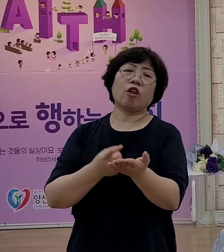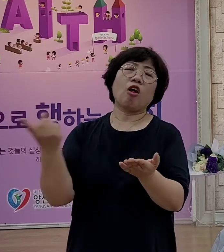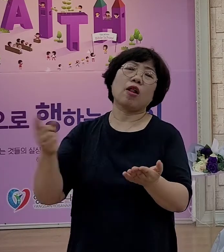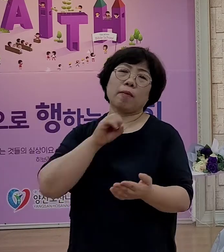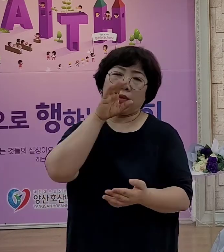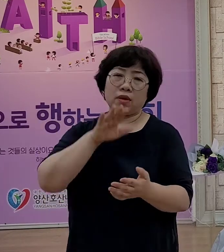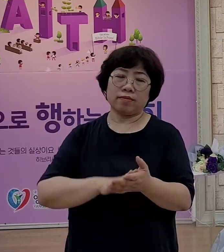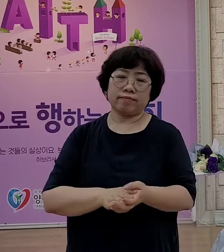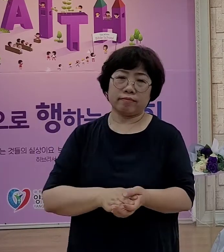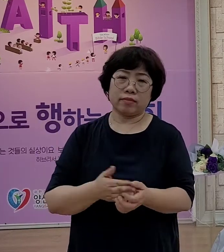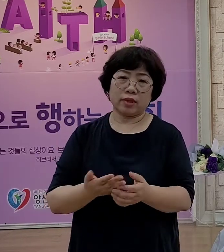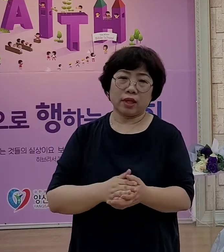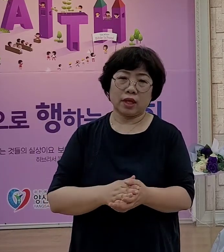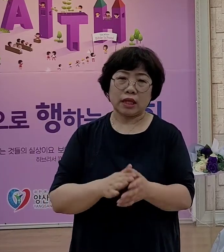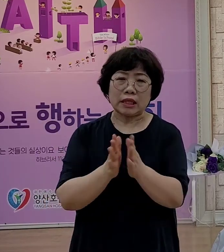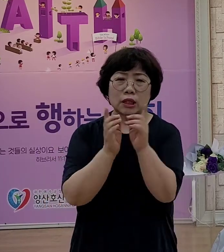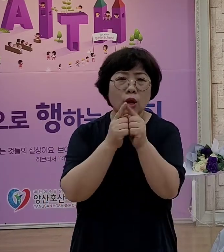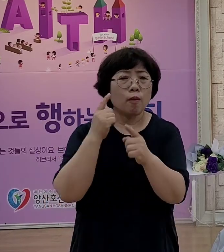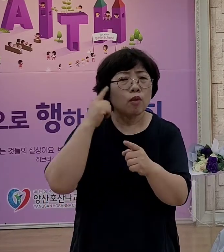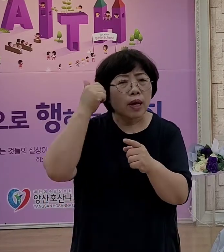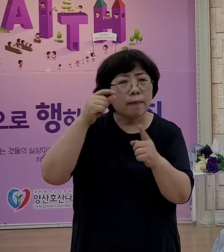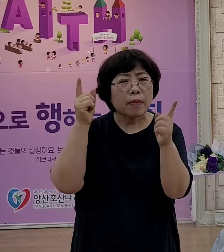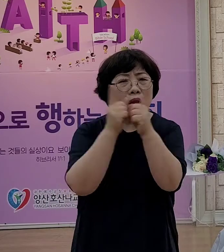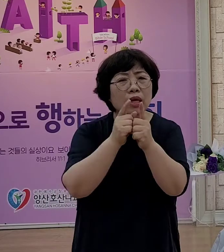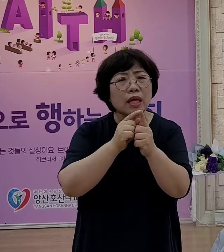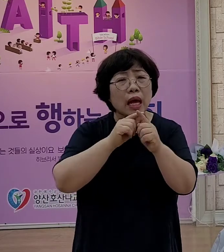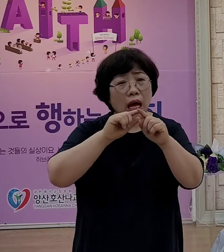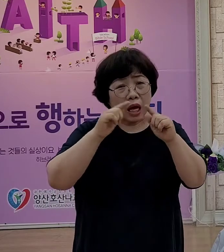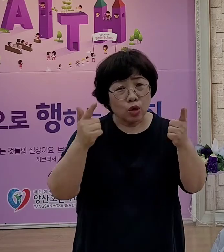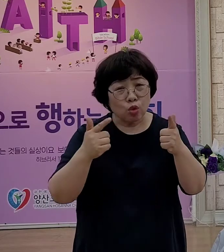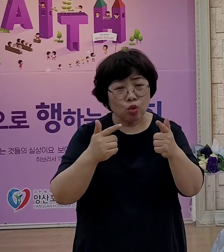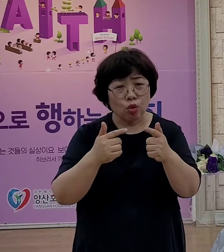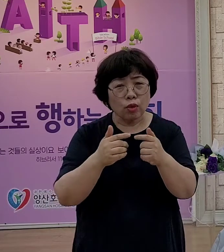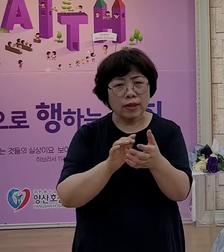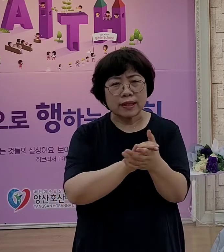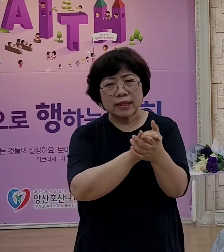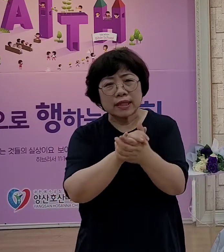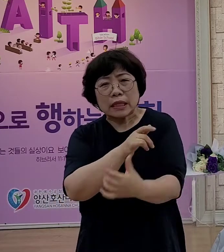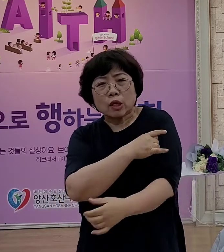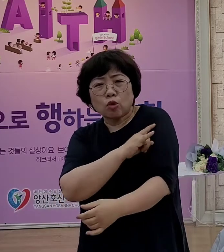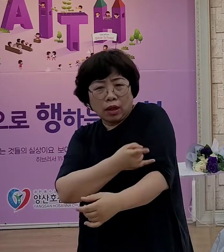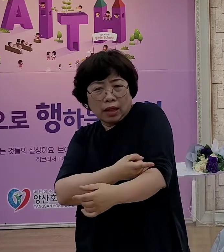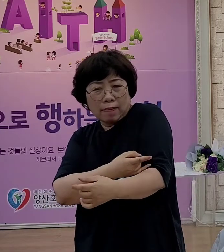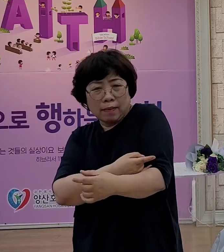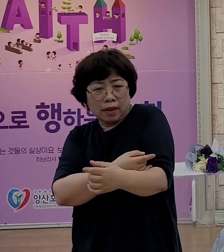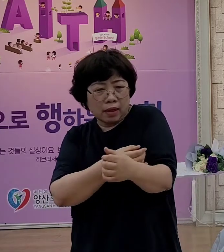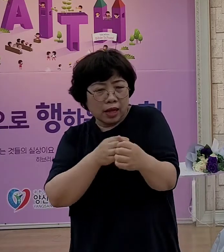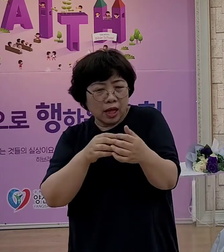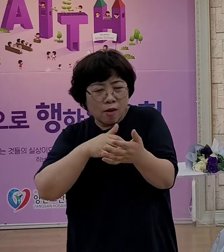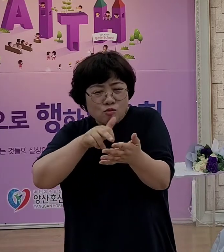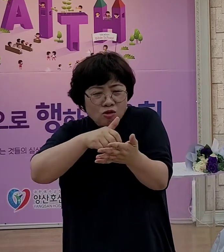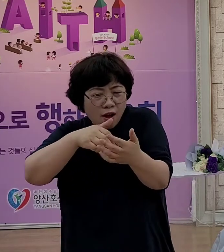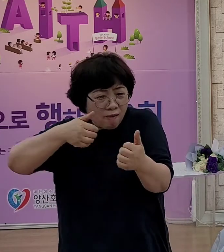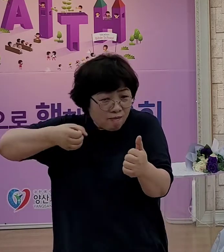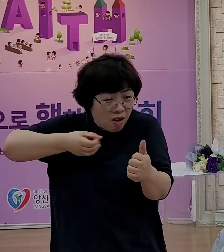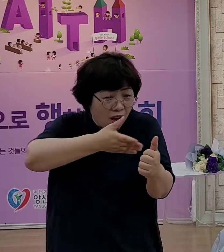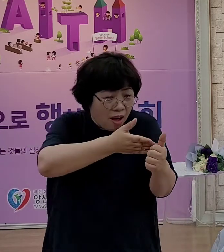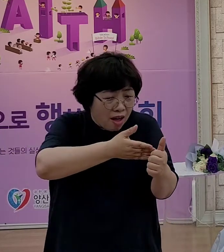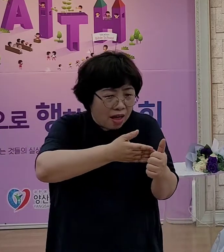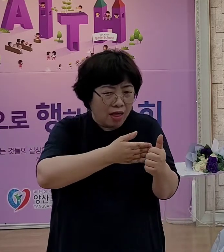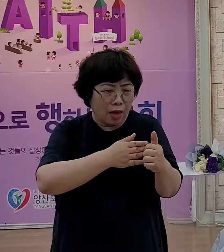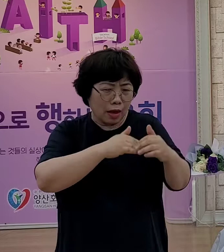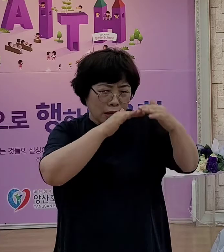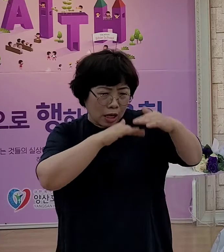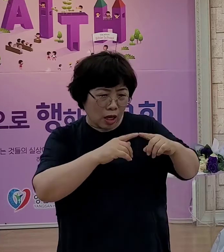아니라 어느 권사님한테 이제 긴 장문의 문자를 보내면서 그렇게 막 써놨어요. 근데 교회를 나가는